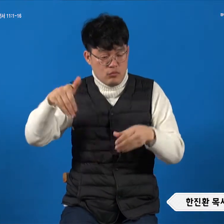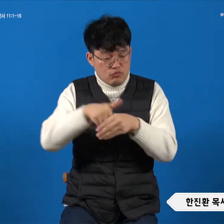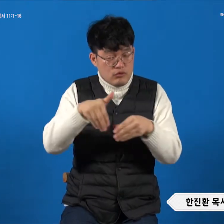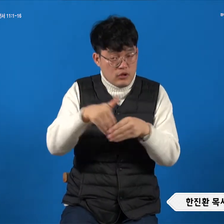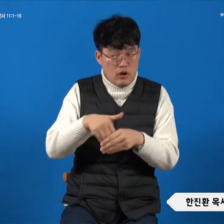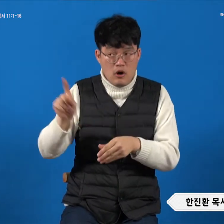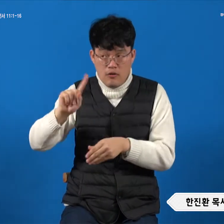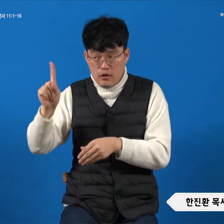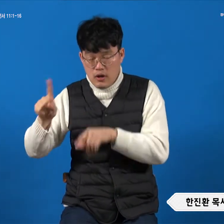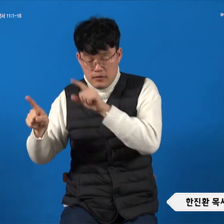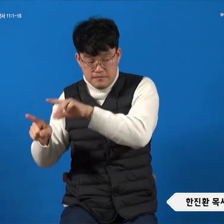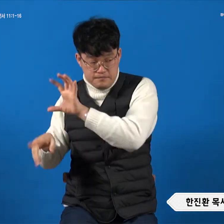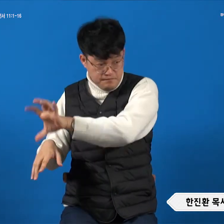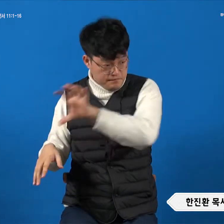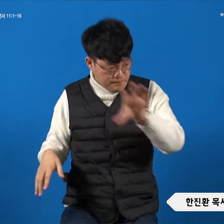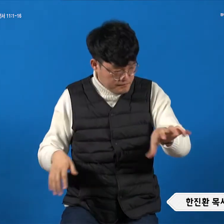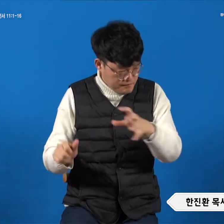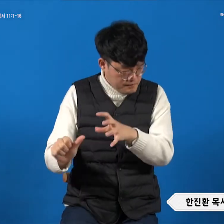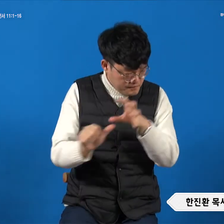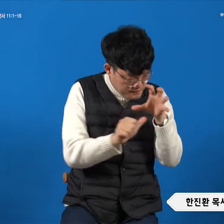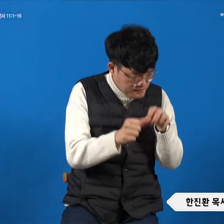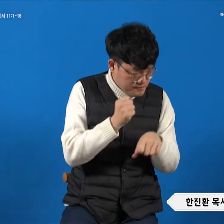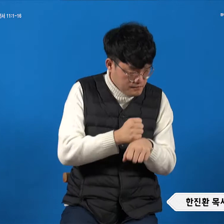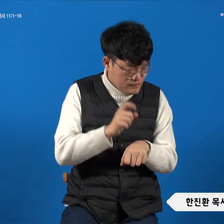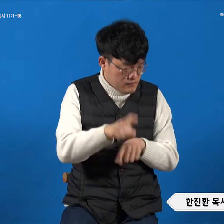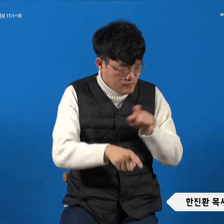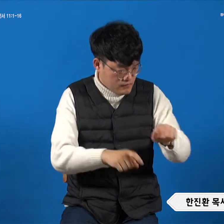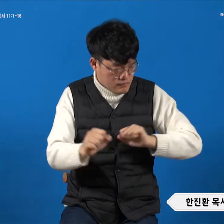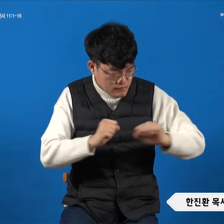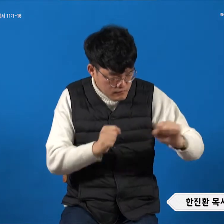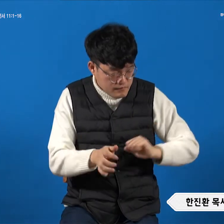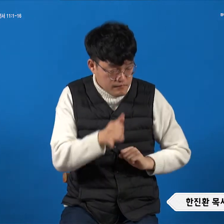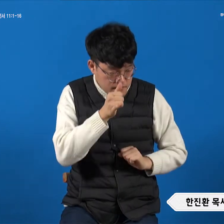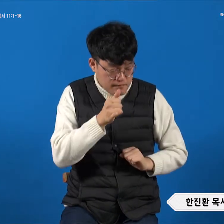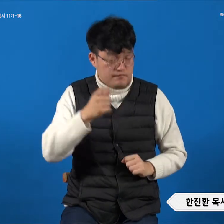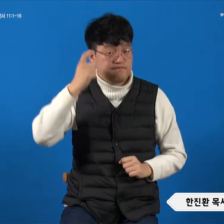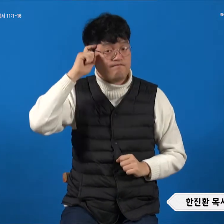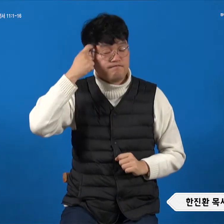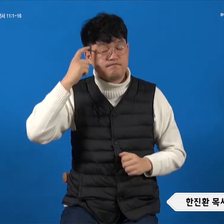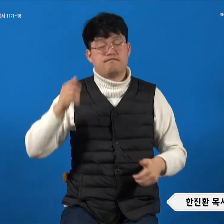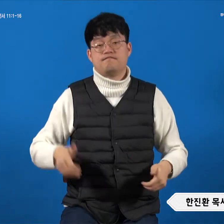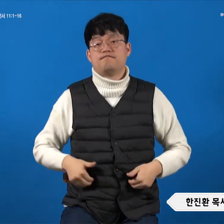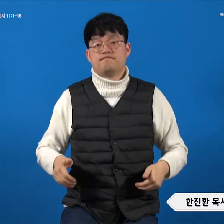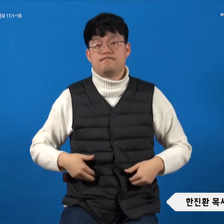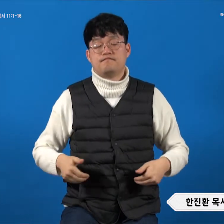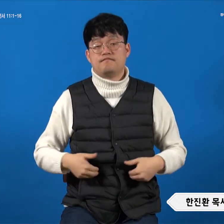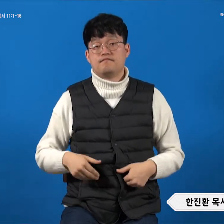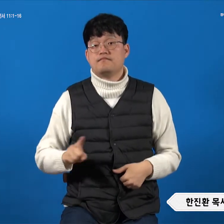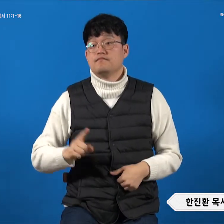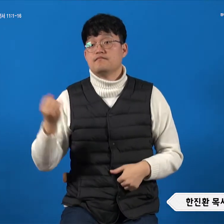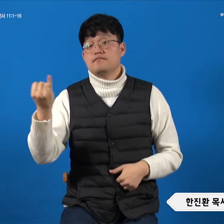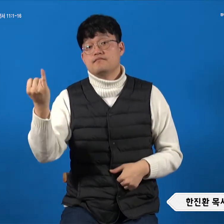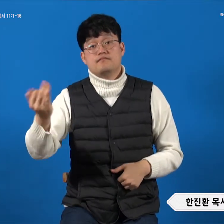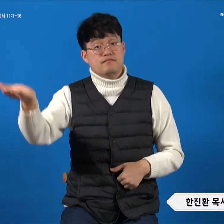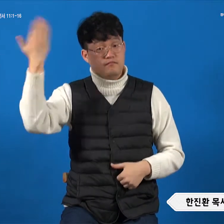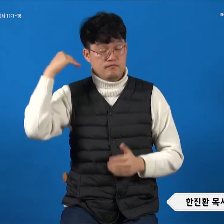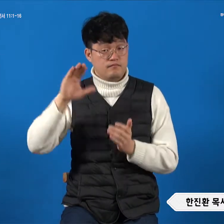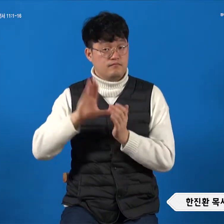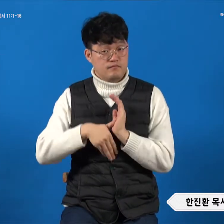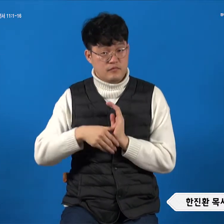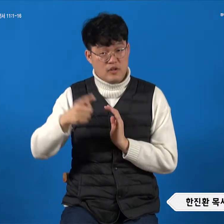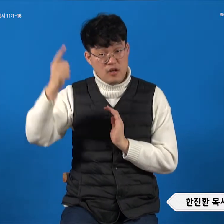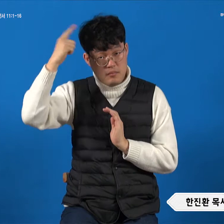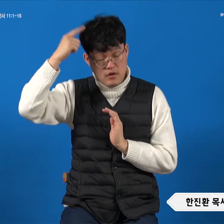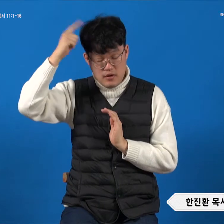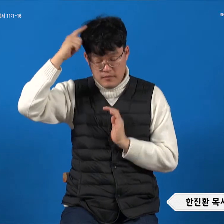문화 속에서는 어떻게 적용을 할 수 있을 것인가 하는 것을 생각을 하면 됩니다. 여자가 그